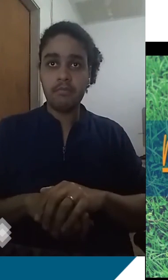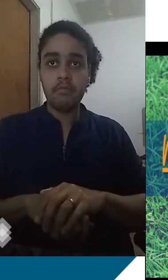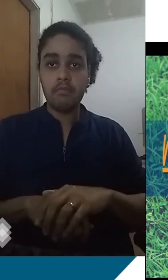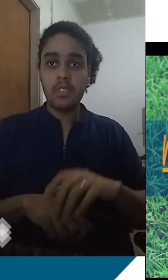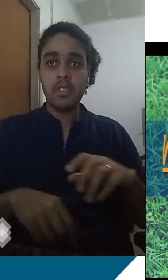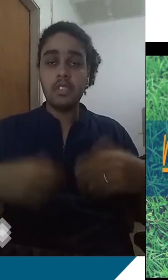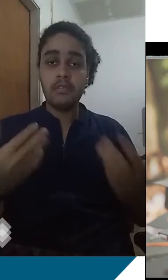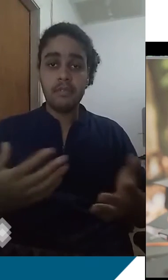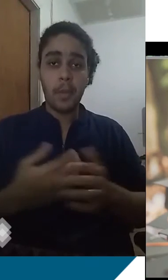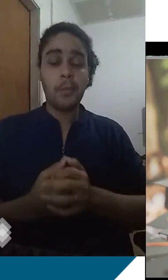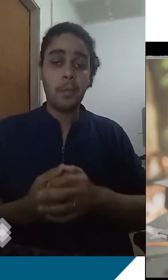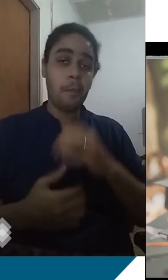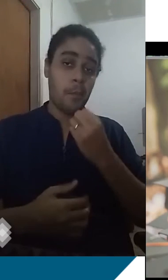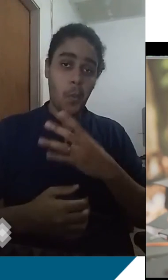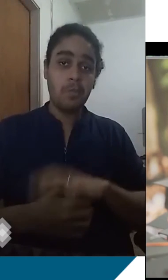possibilidade.